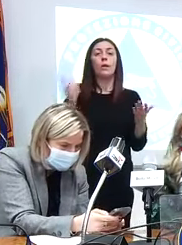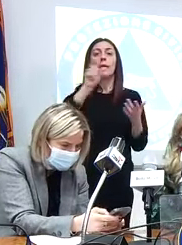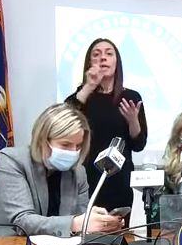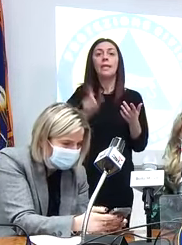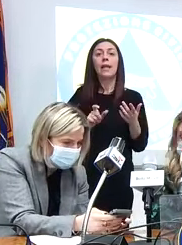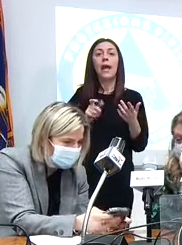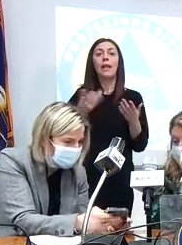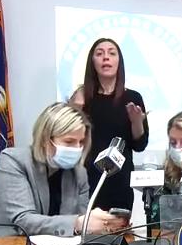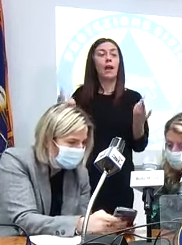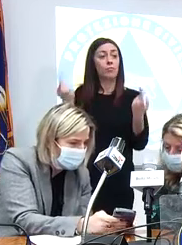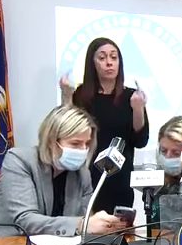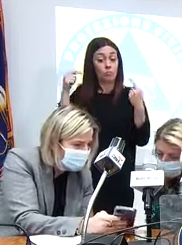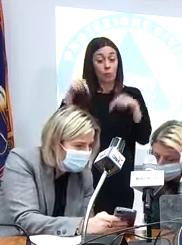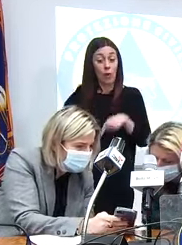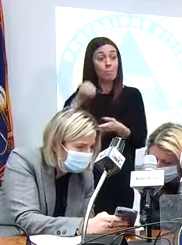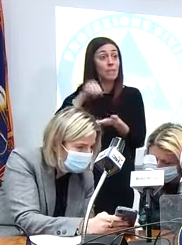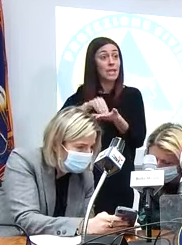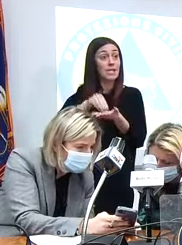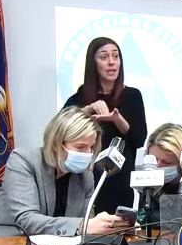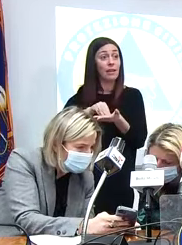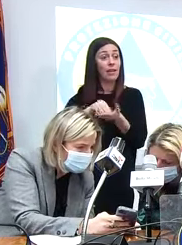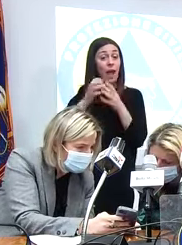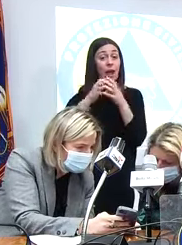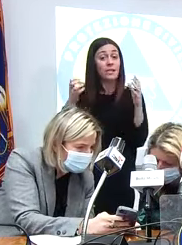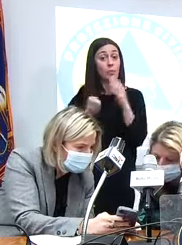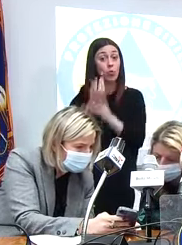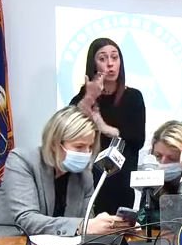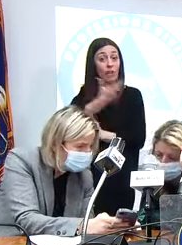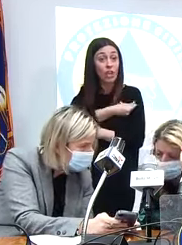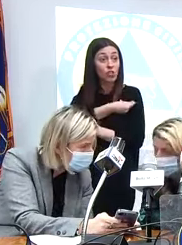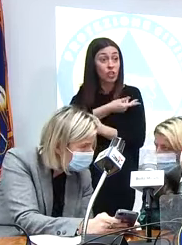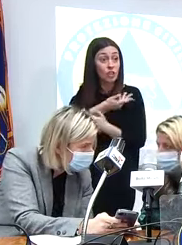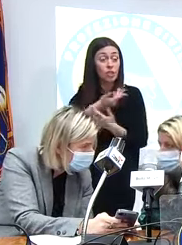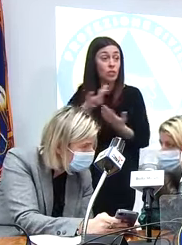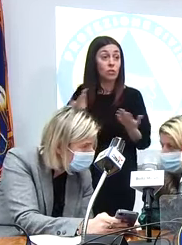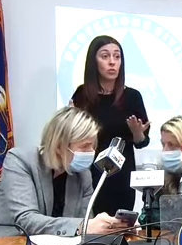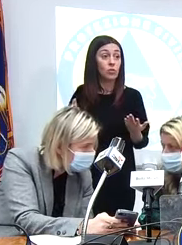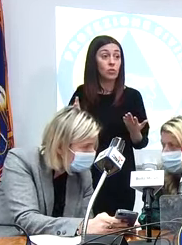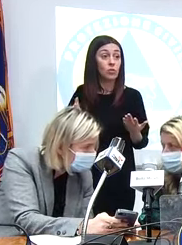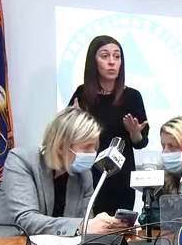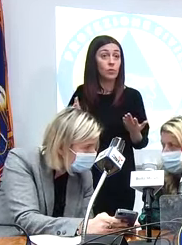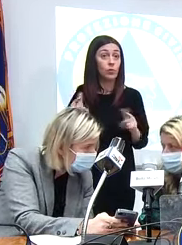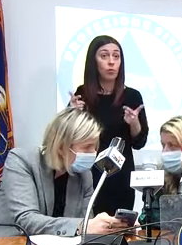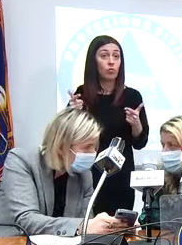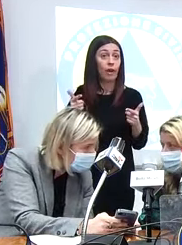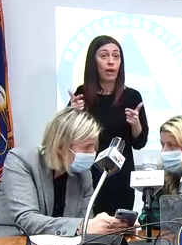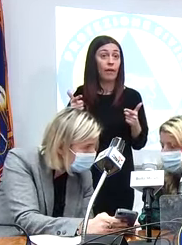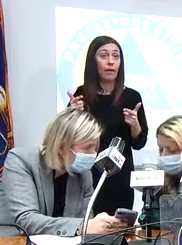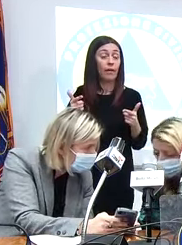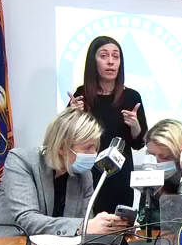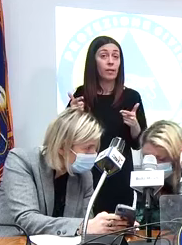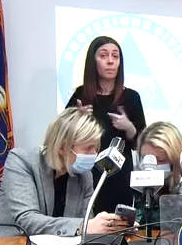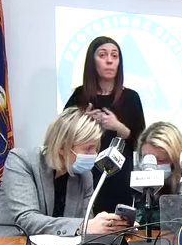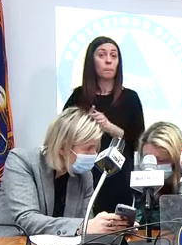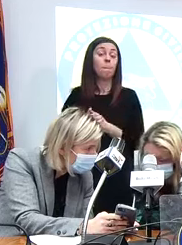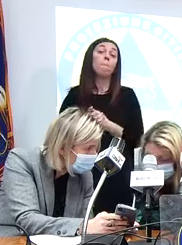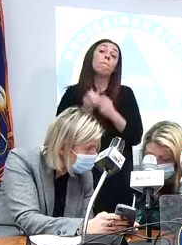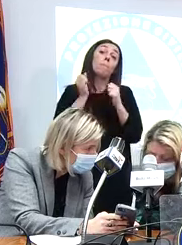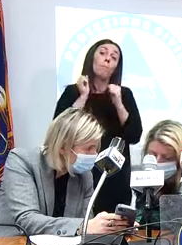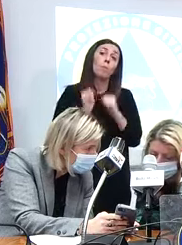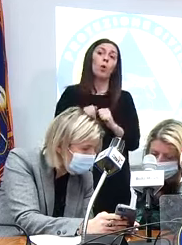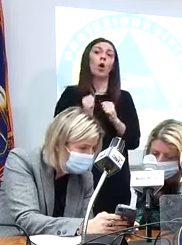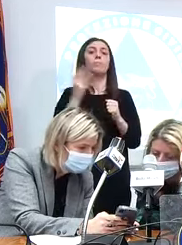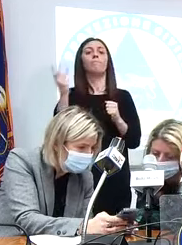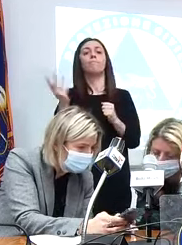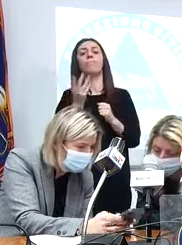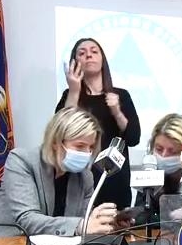produttore del vaccino appunto. Oggi, quindi siamo sguarniti, certo. Se avevi il dubbio. Che poi ci possa essere collaborazione tra